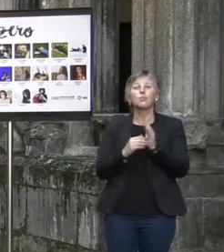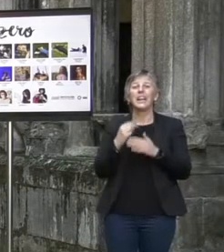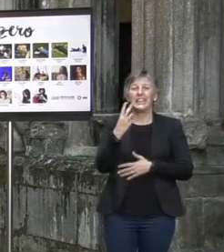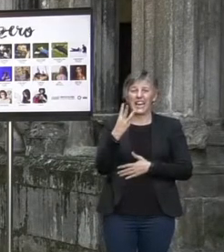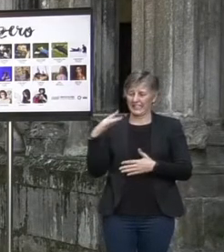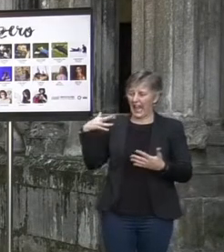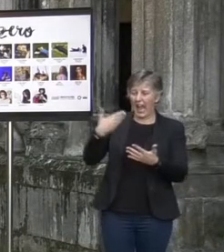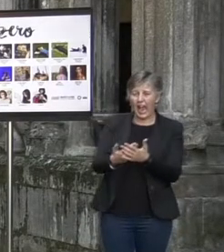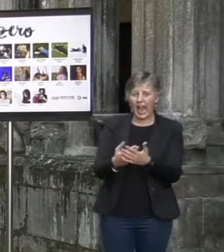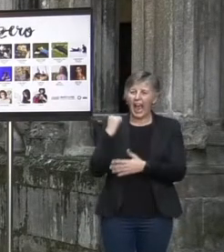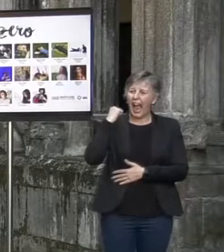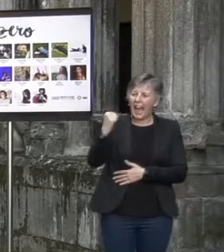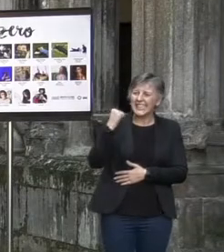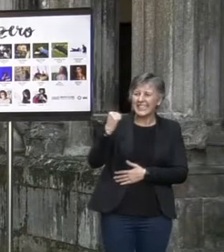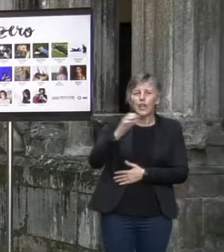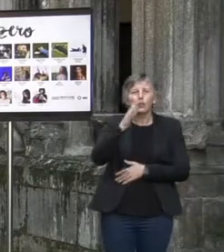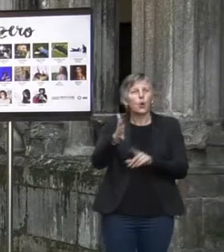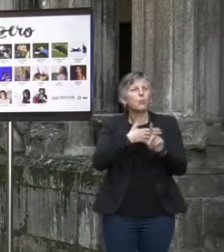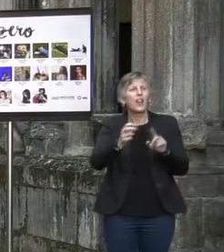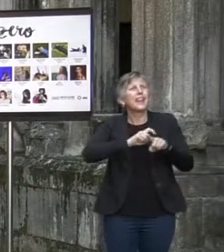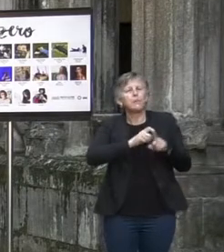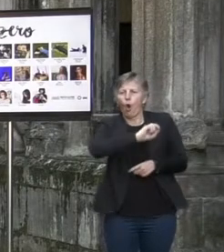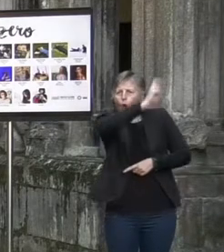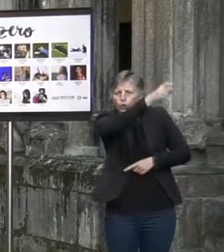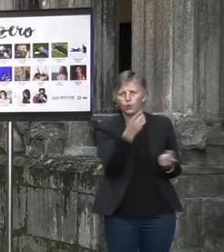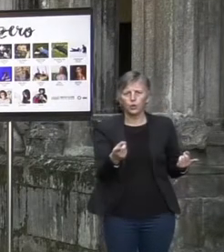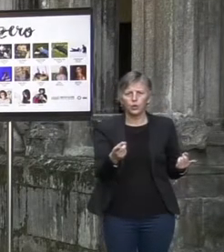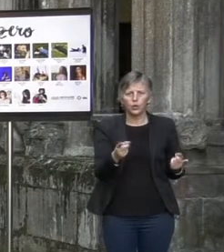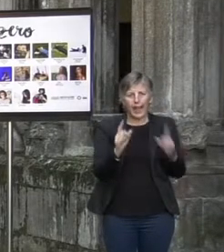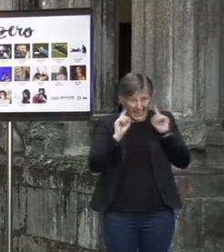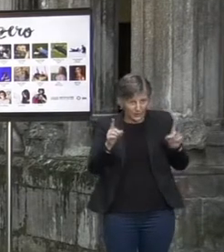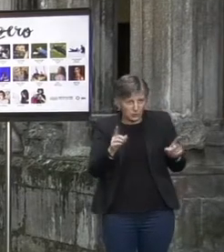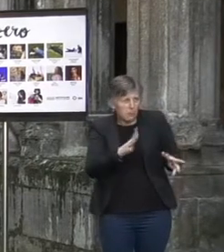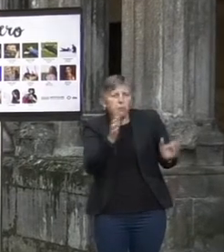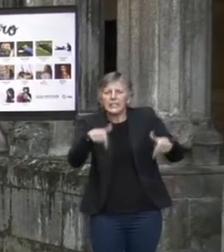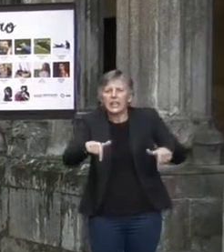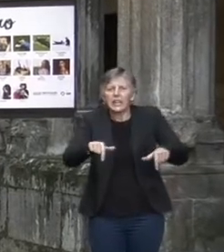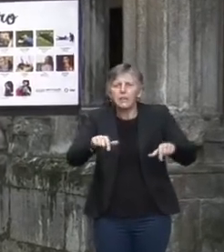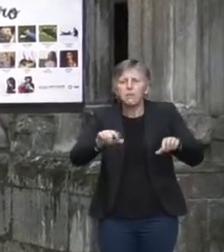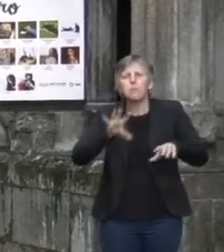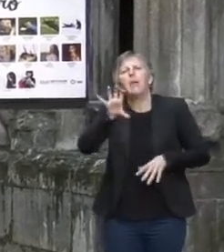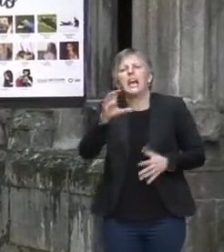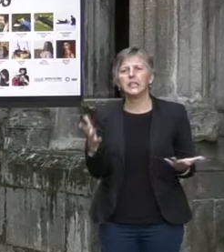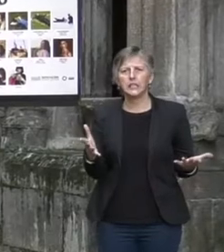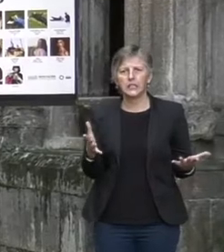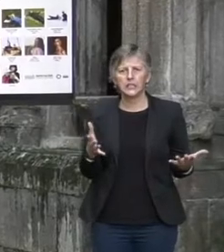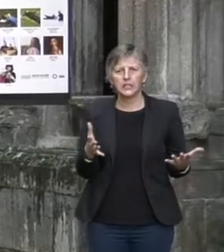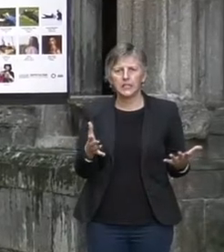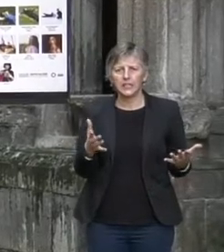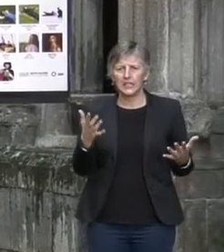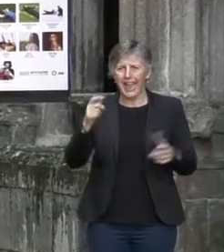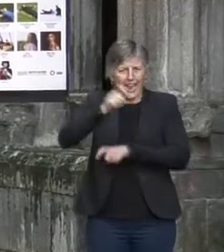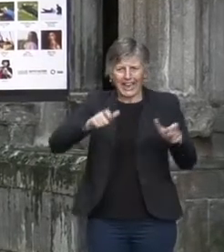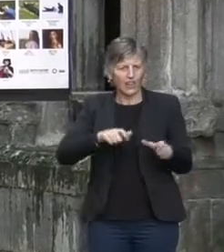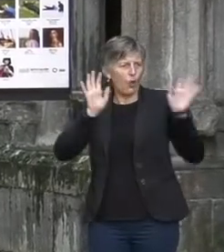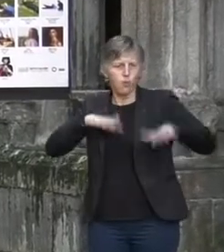de asasinatos por outro tipo de violencias, que ocurriría no noso país? Iría a xente ás